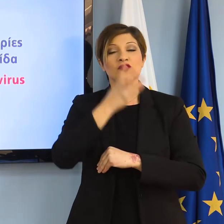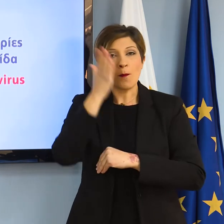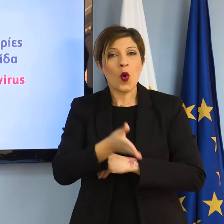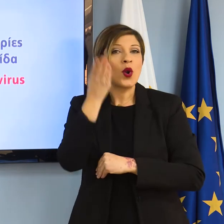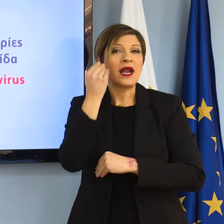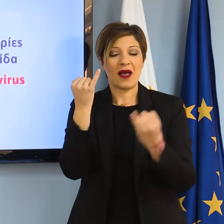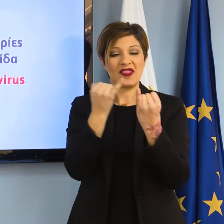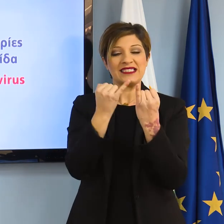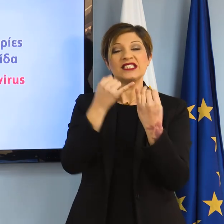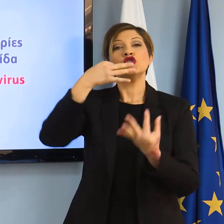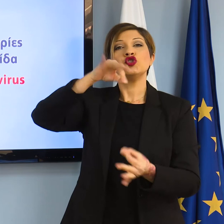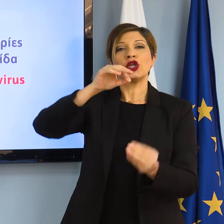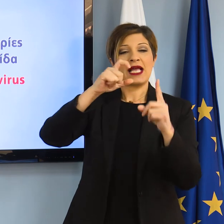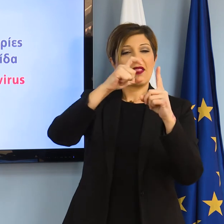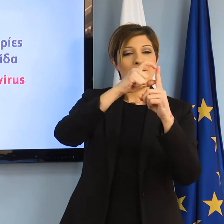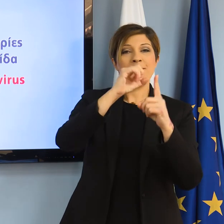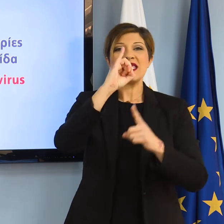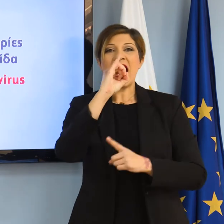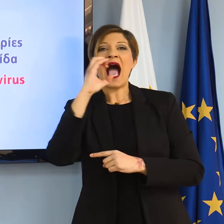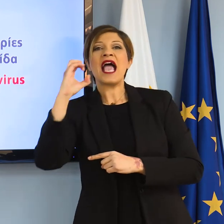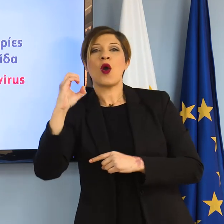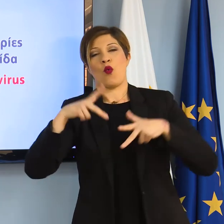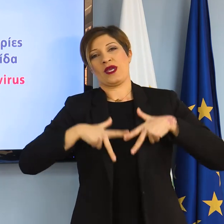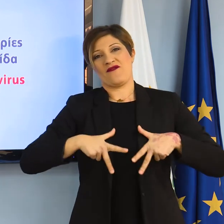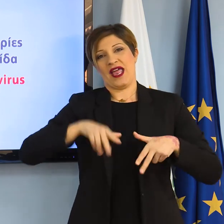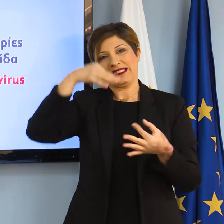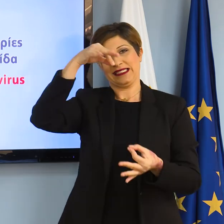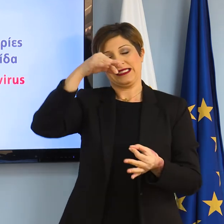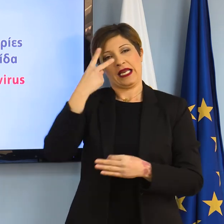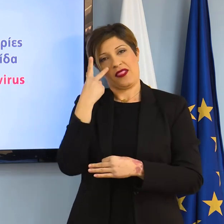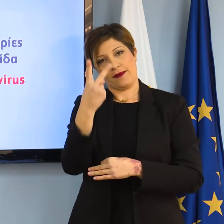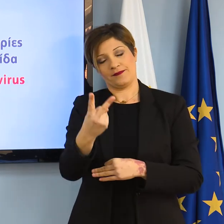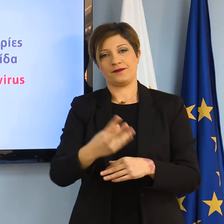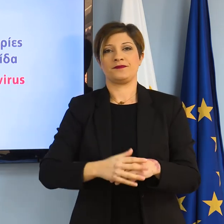επισκεφτείτε την ιστοσελίδα bio.gov.cy/coronavirus.